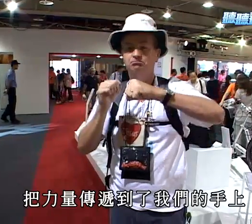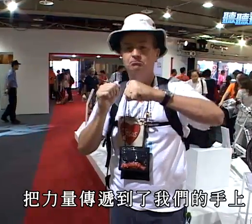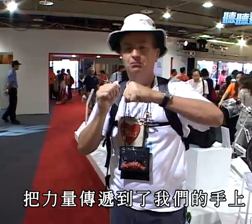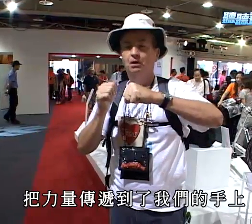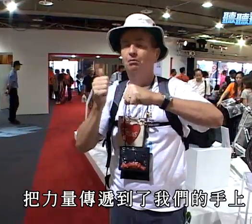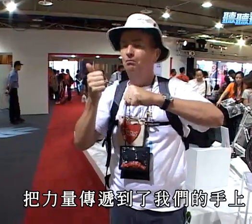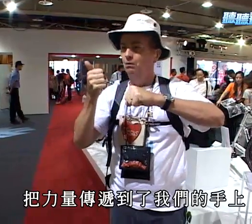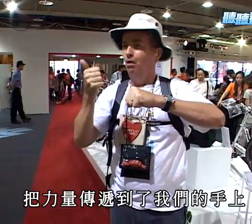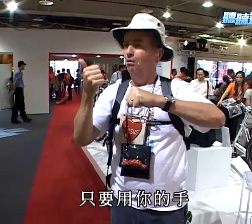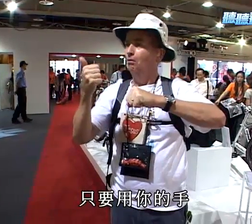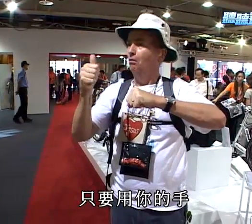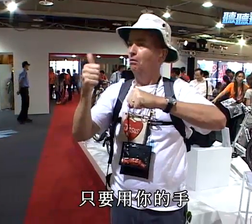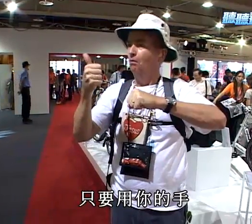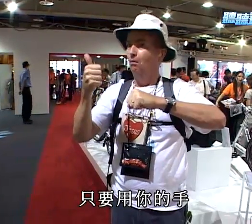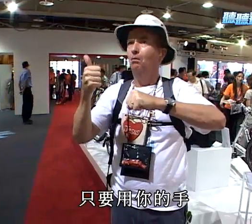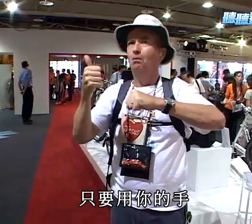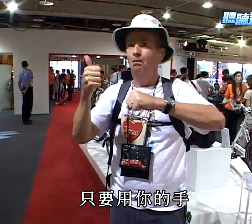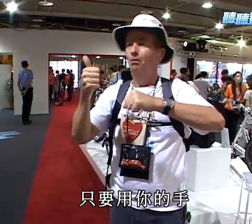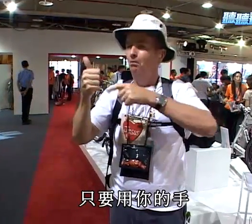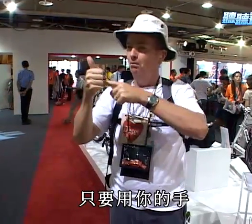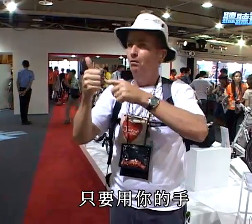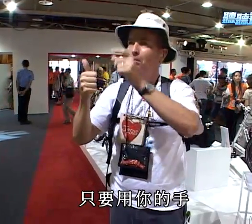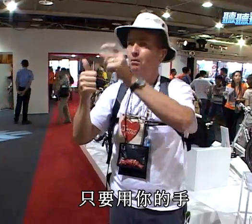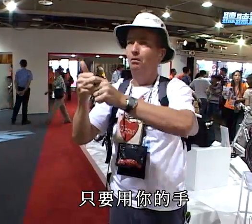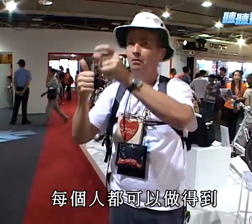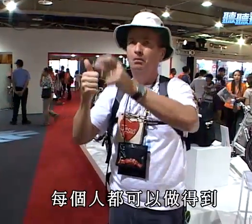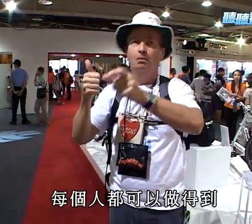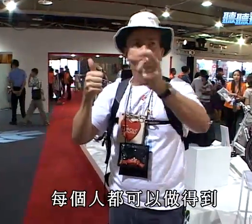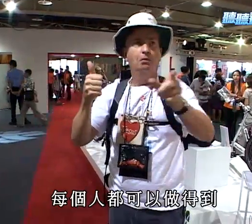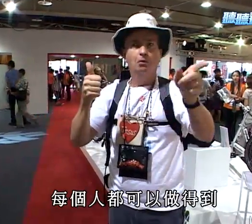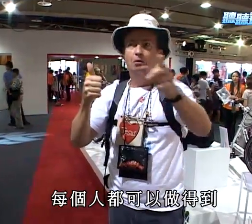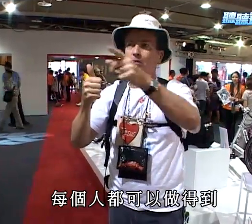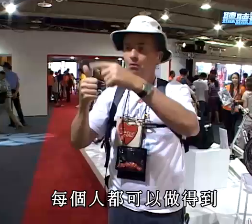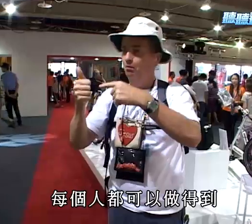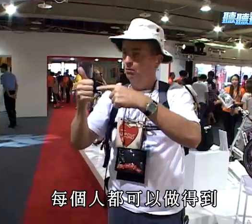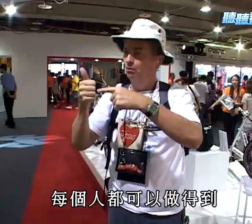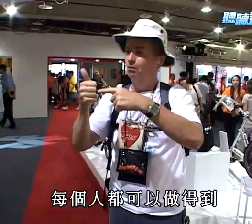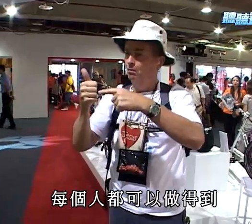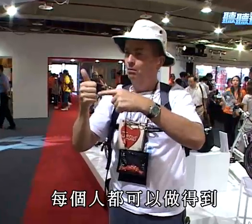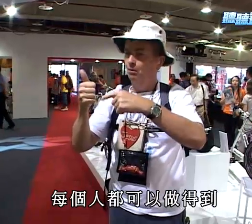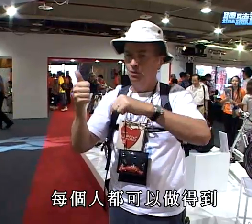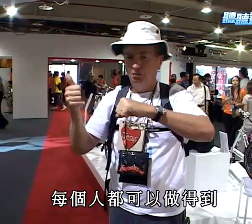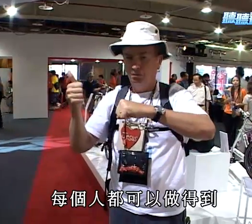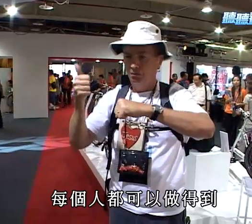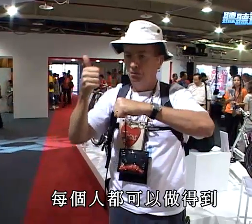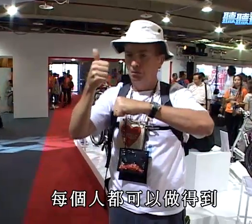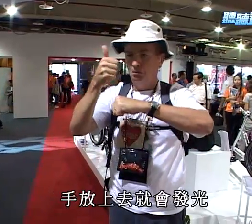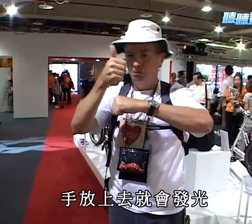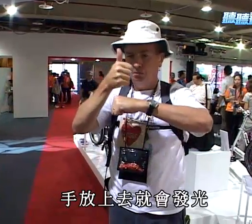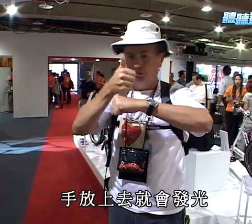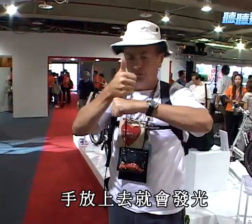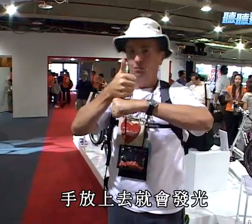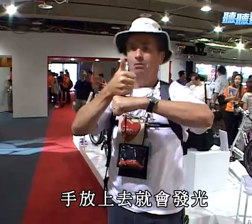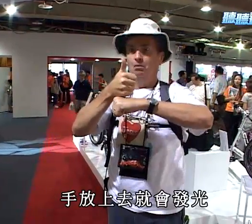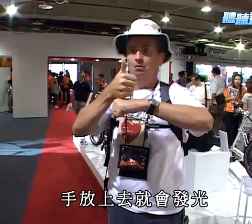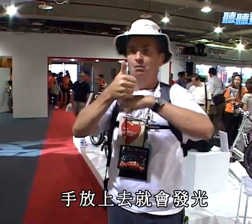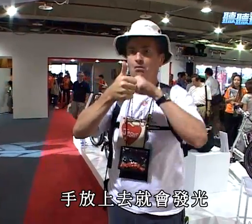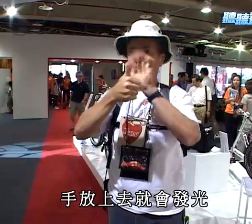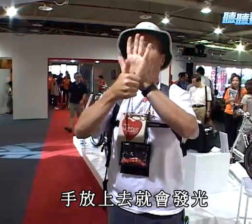上，只要用你的手，每个人都可以做得到。手放上去就会